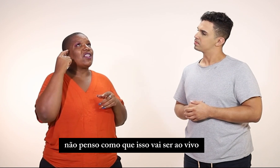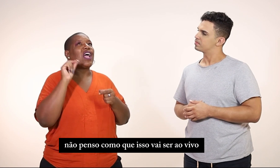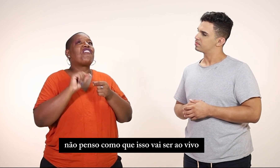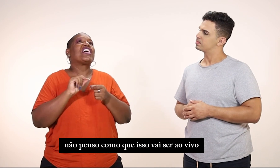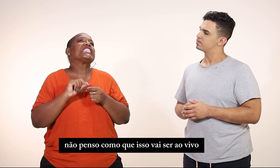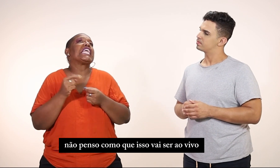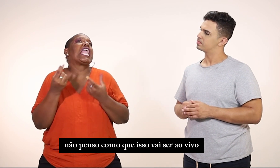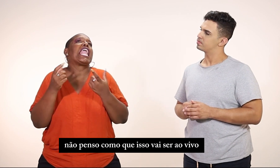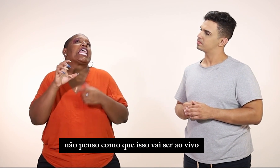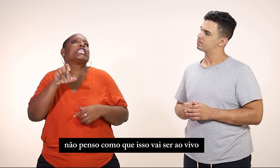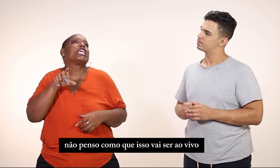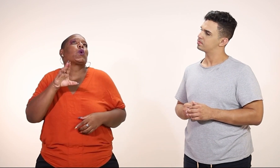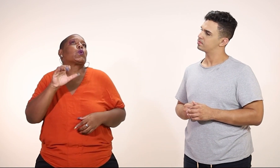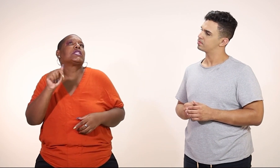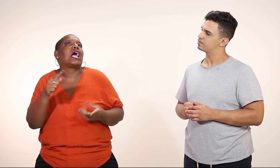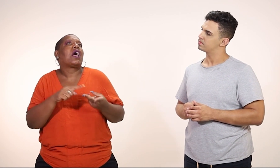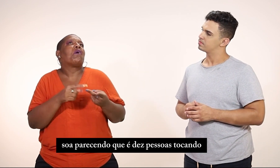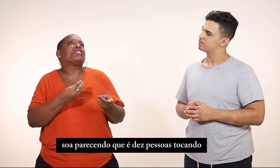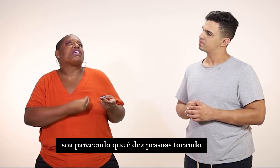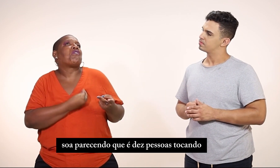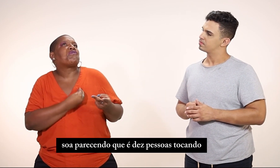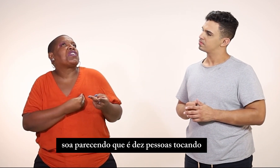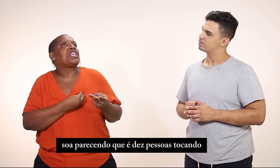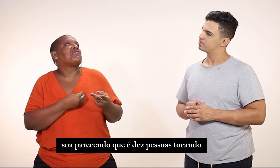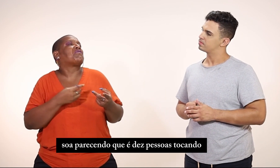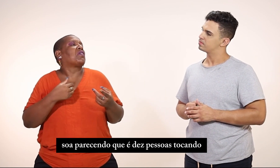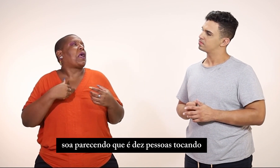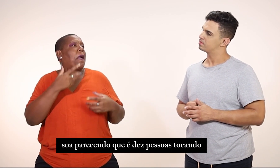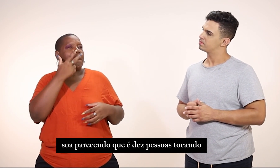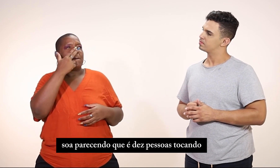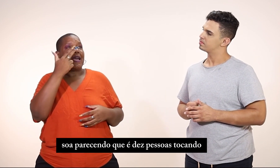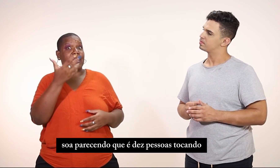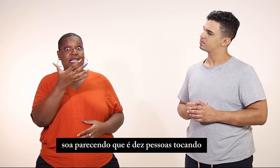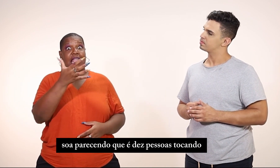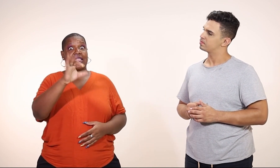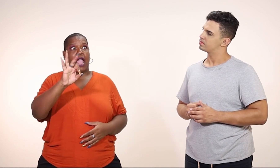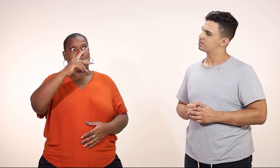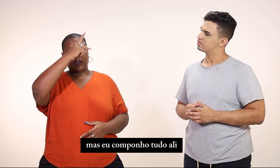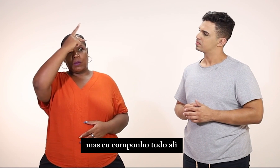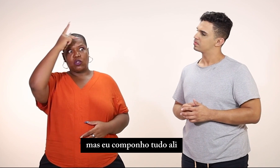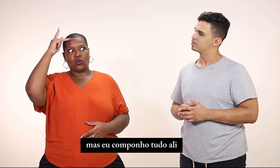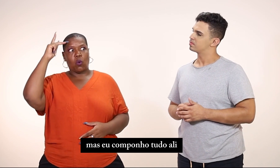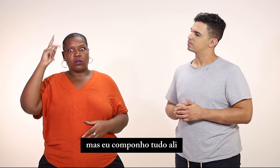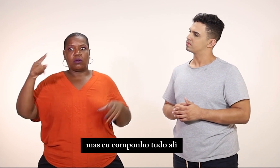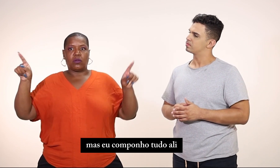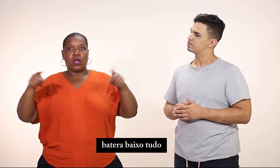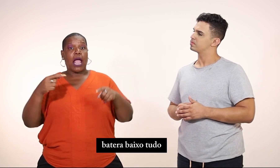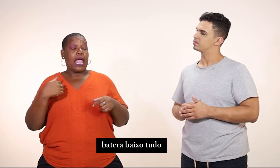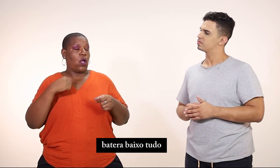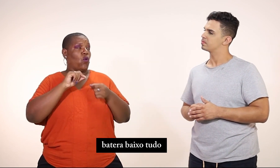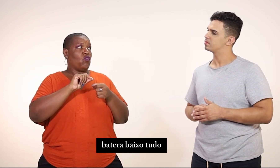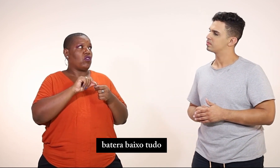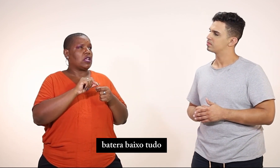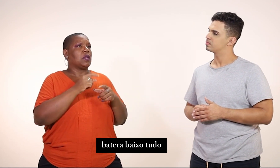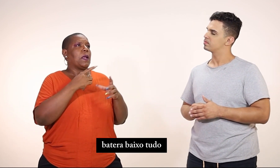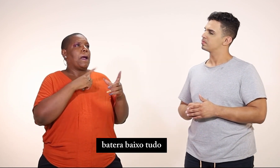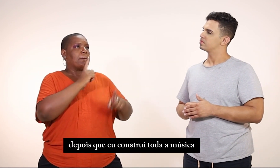que isso vai ser ao vivo. Soa parecendo que é 10 pessoas tocando, mas eu componho tudo ali. Batera, baixo, tudo. Depois